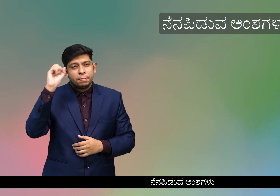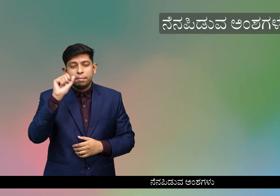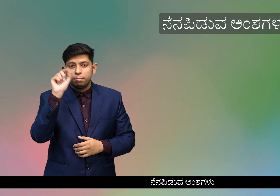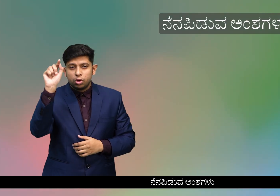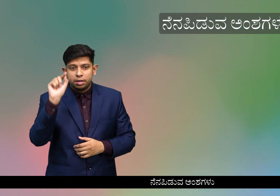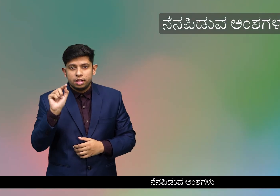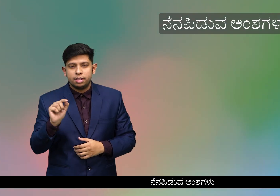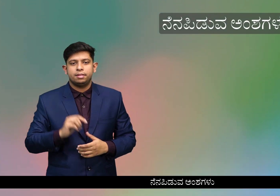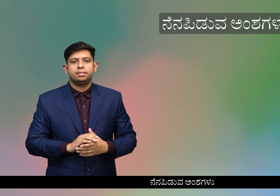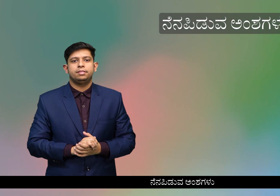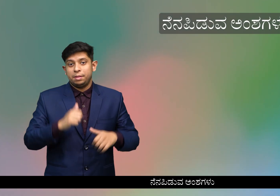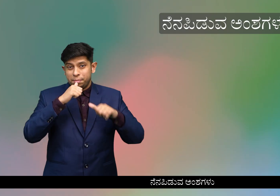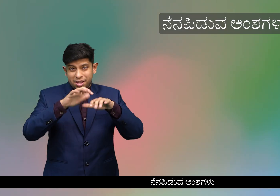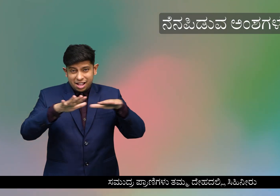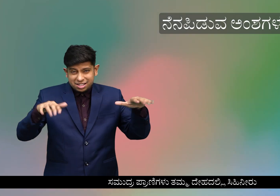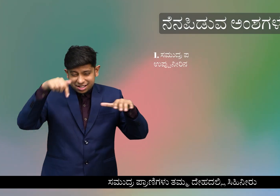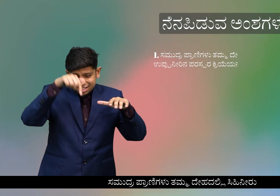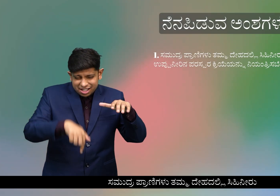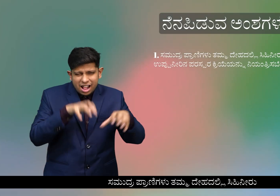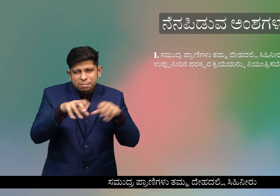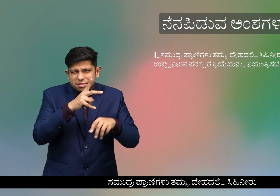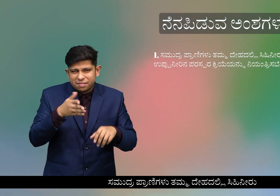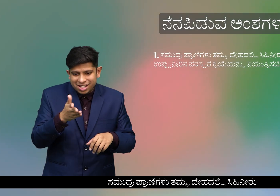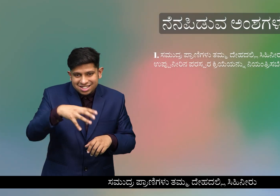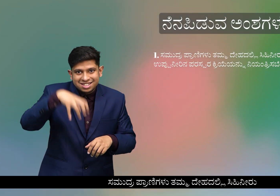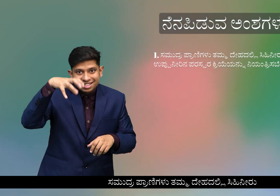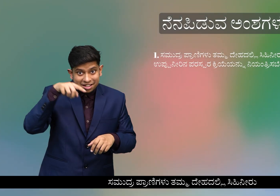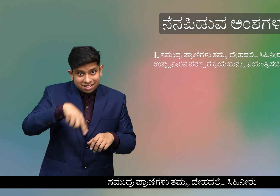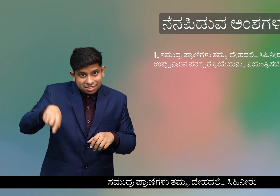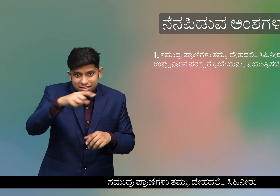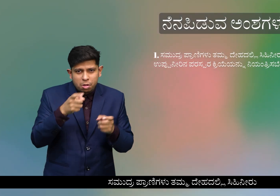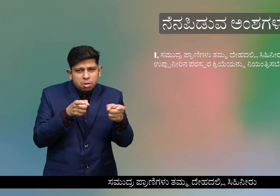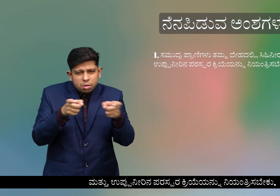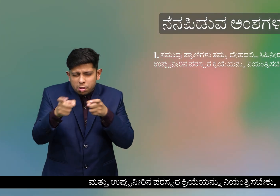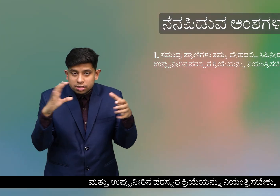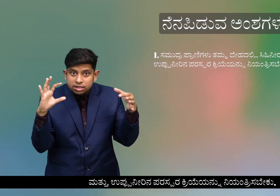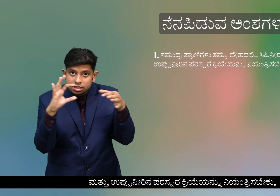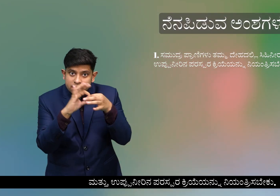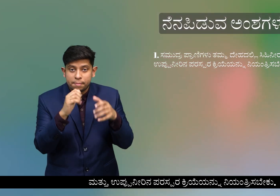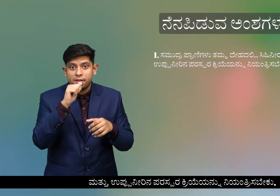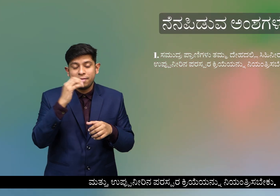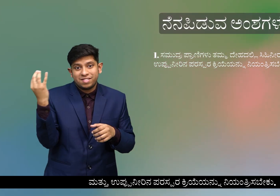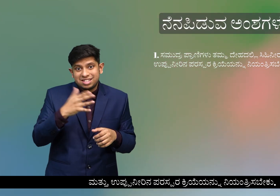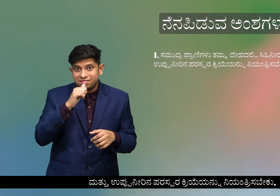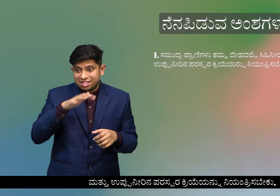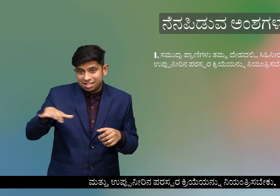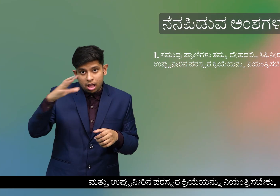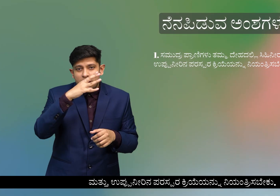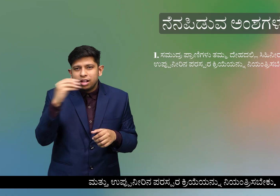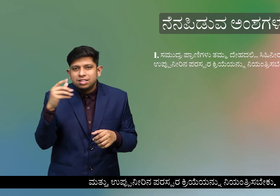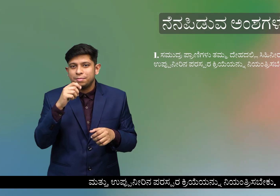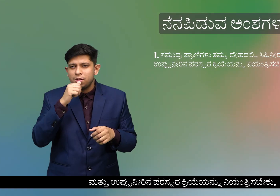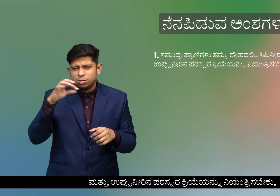ನೆನಪಿಡುವ ಅಂಶಗಳು: ಸಮುದ್ರ ಪ್ರಾಣಿಗಳು ತಮ್ಮ ದೇಹದಲ್ಲಿ ಸಿಹಿನೀರು ಮತ್ತು ಉಪ್ಪು ನೀರಿನ ಪರಸ್ಪರ